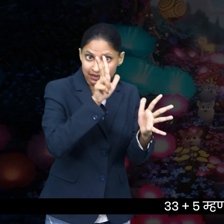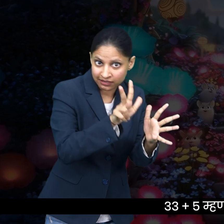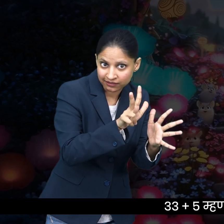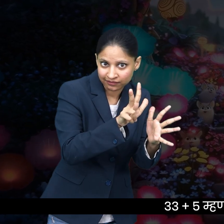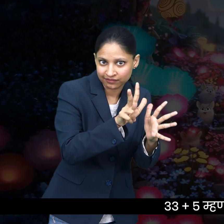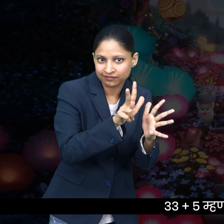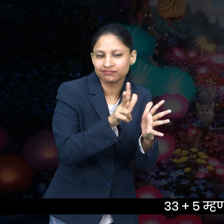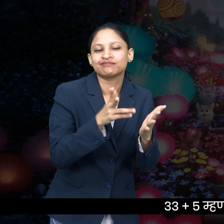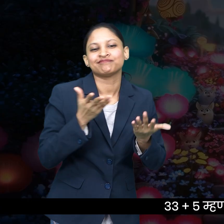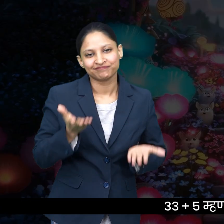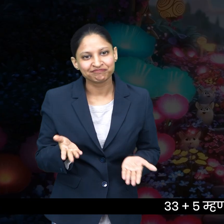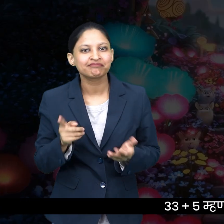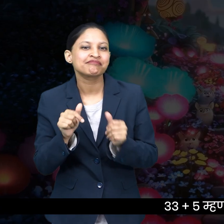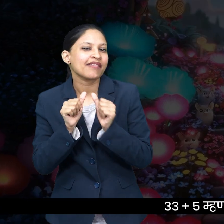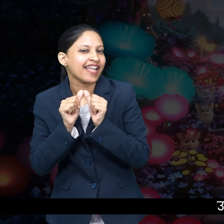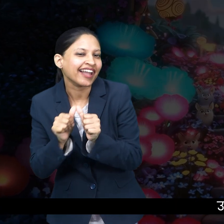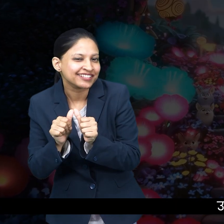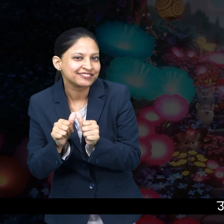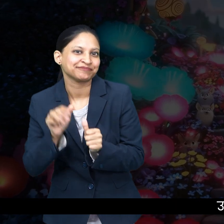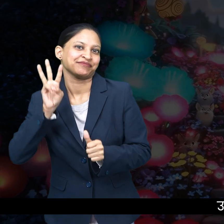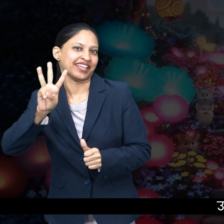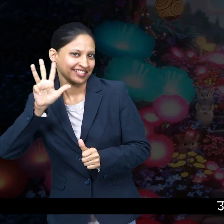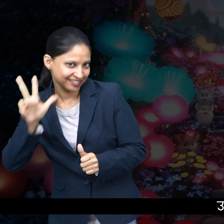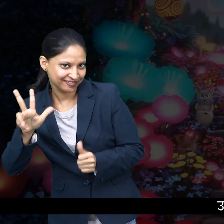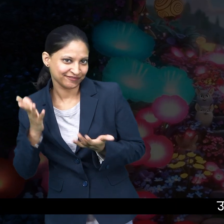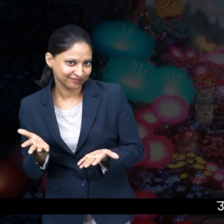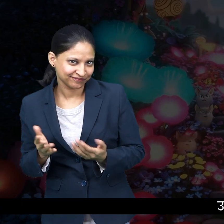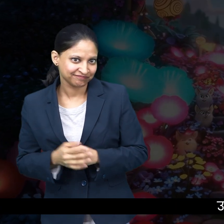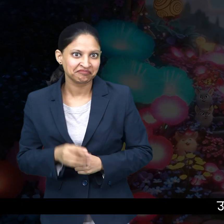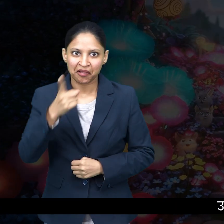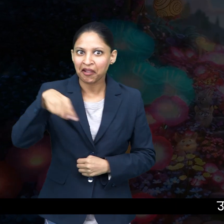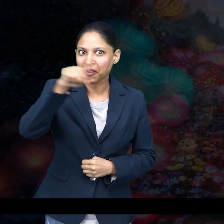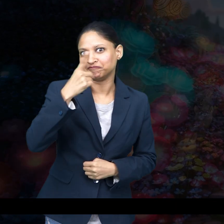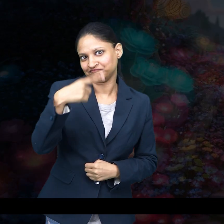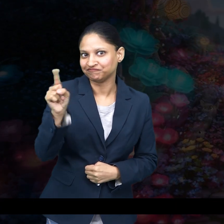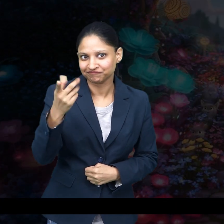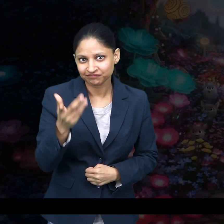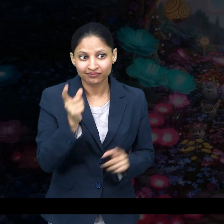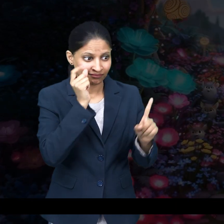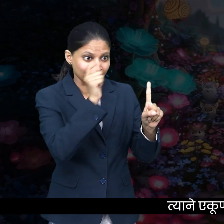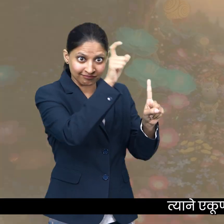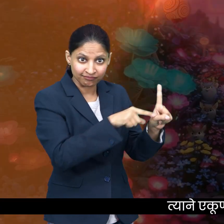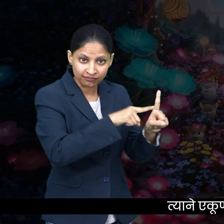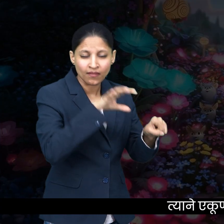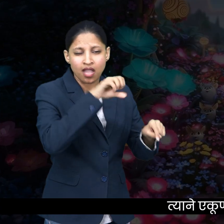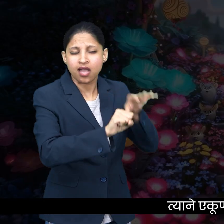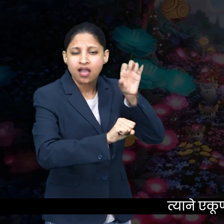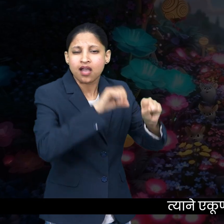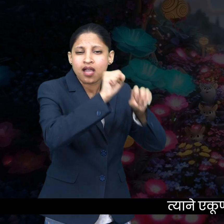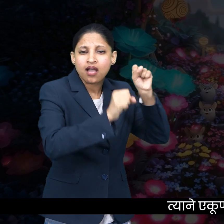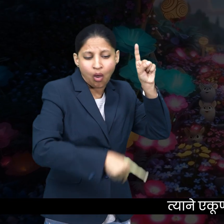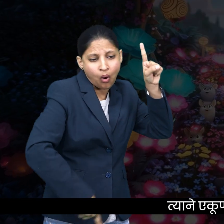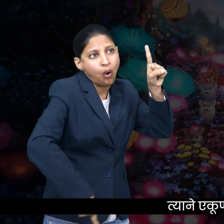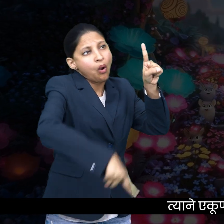36, 37, 38. उत्तर 38 आहे. बरोबर, त्याने